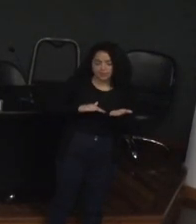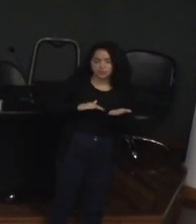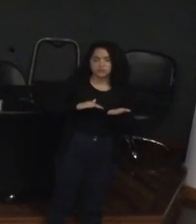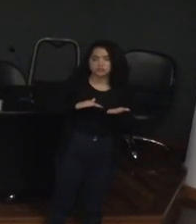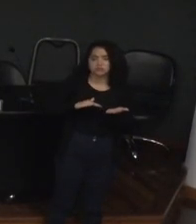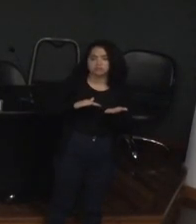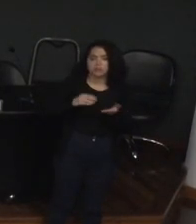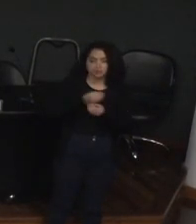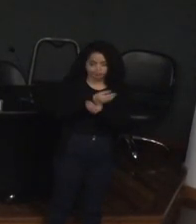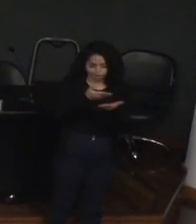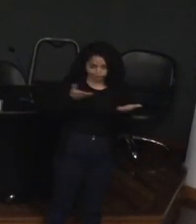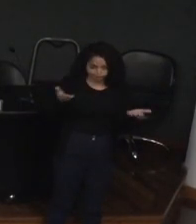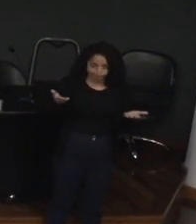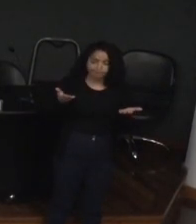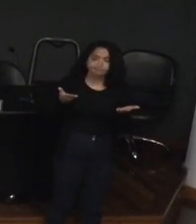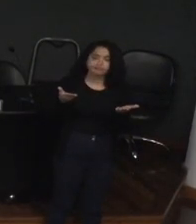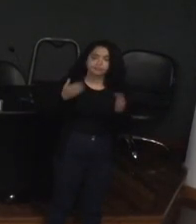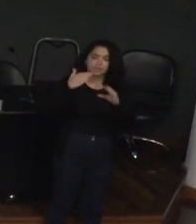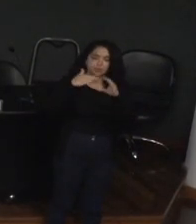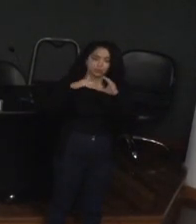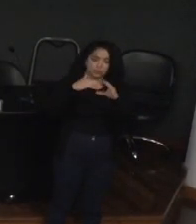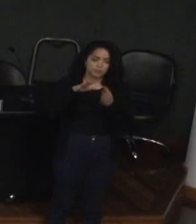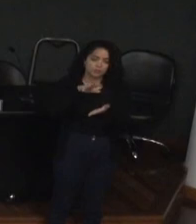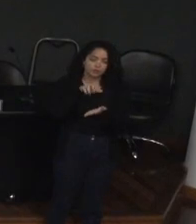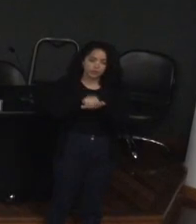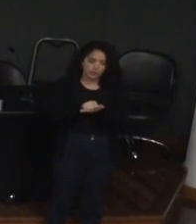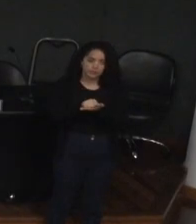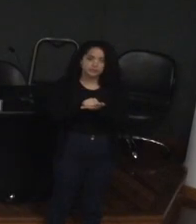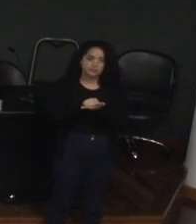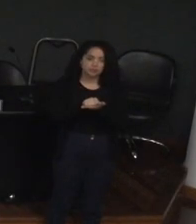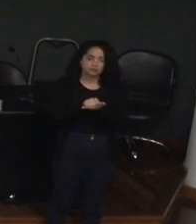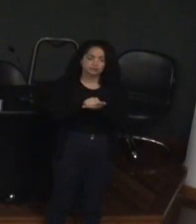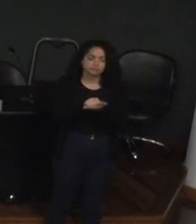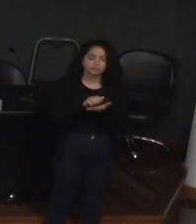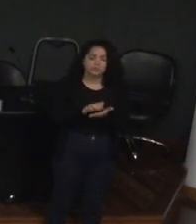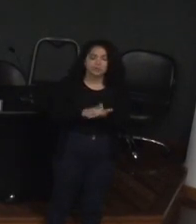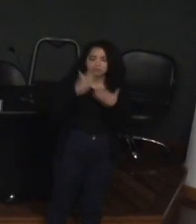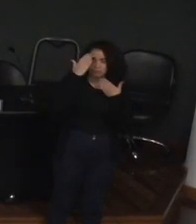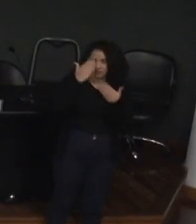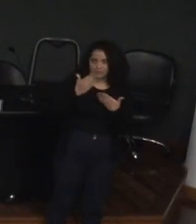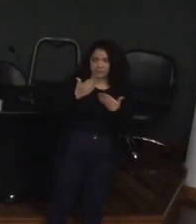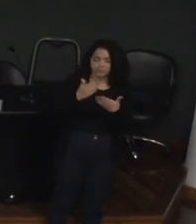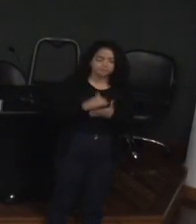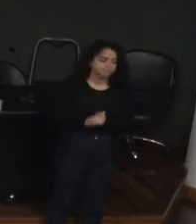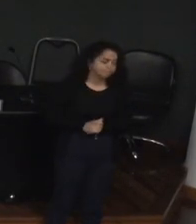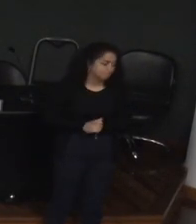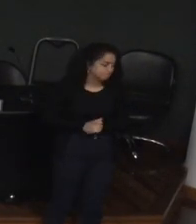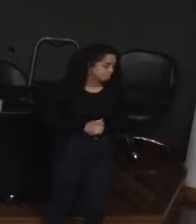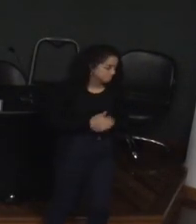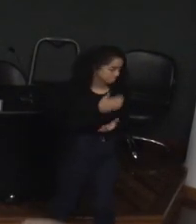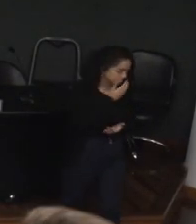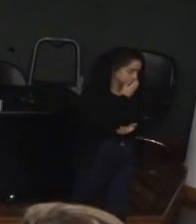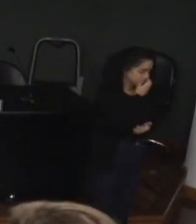chegar até os senhores, né, através do e-mail cadastrado na ficha de inscrição. Obrigado a todos e um bom retorno.